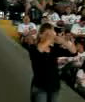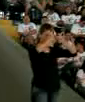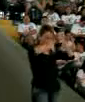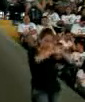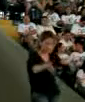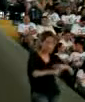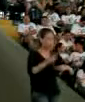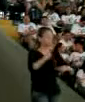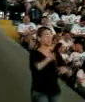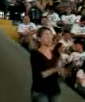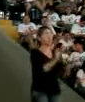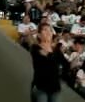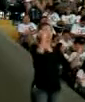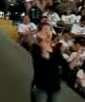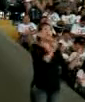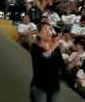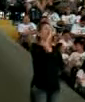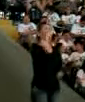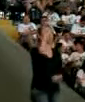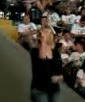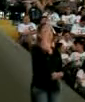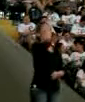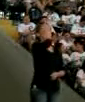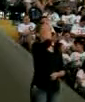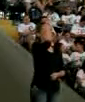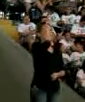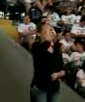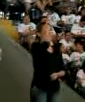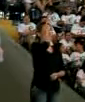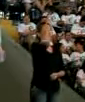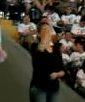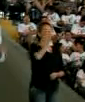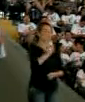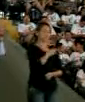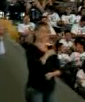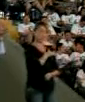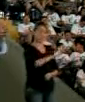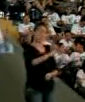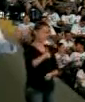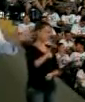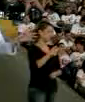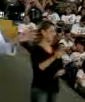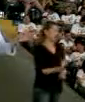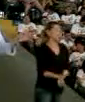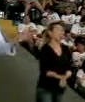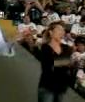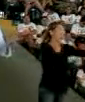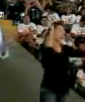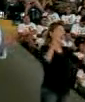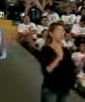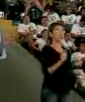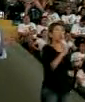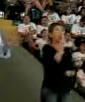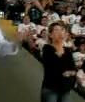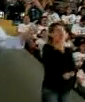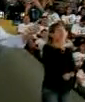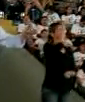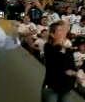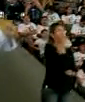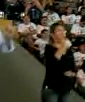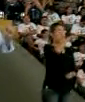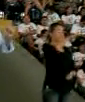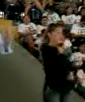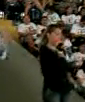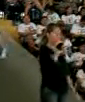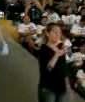liberal? Eu mudo de ideia. Não gostei dessa história de ser liberal, não. Os liberais se dividiram em dois grupos: progressistas